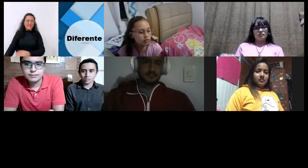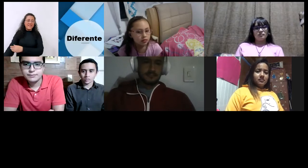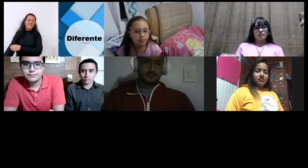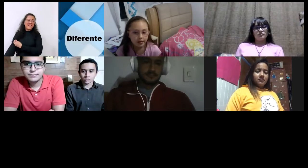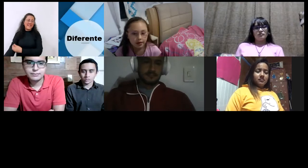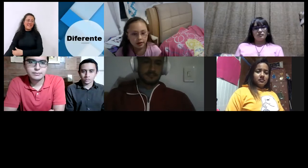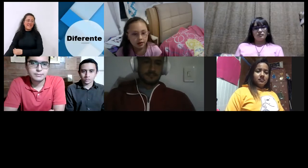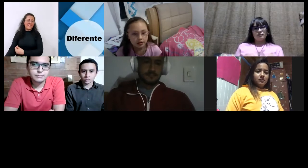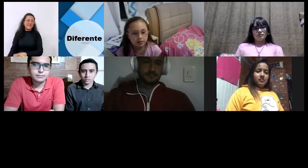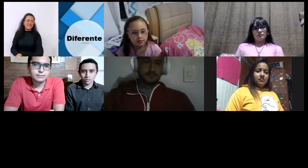Diferente.